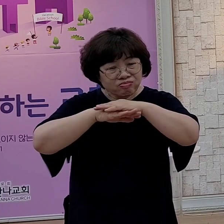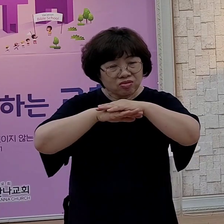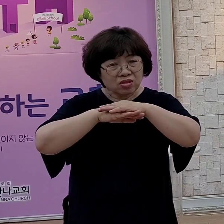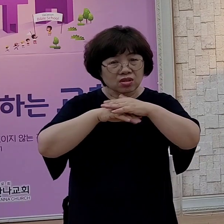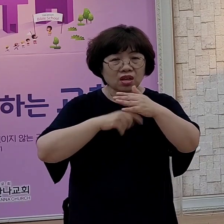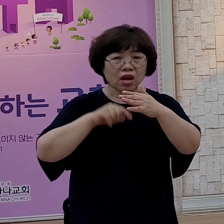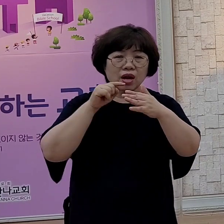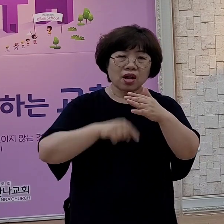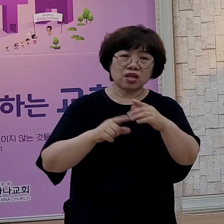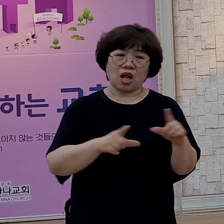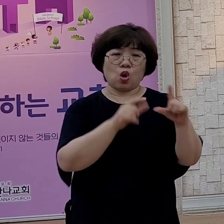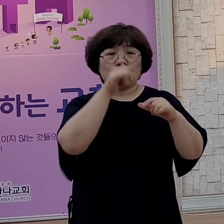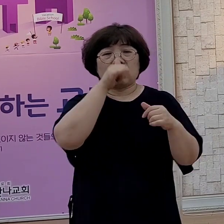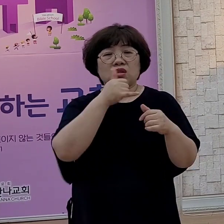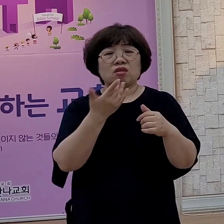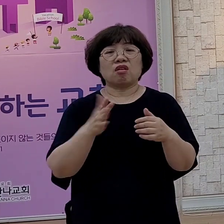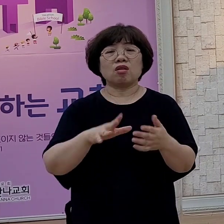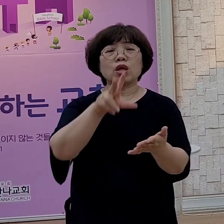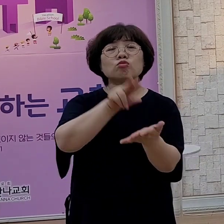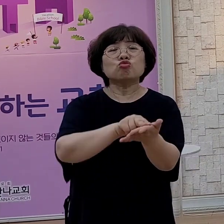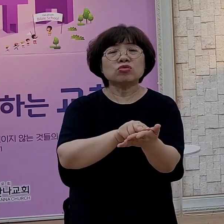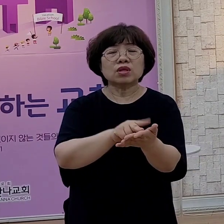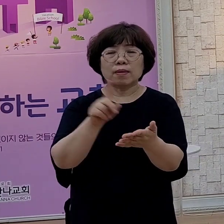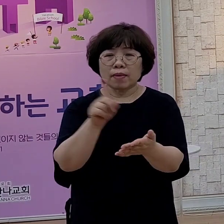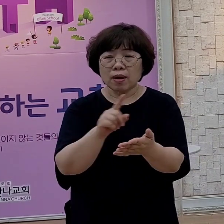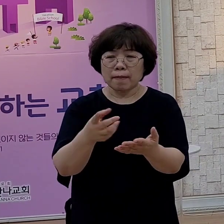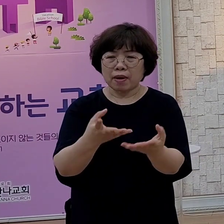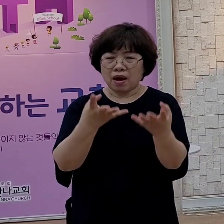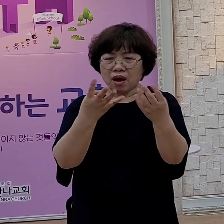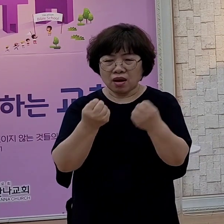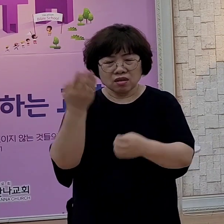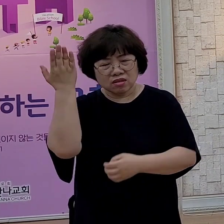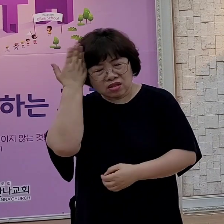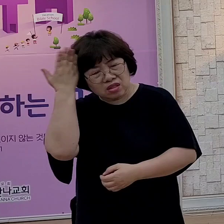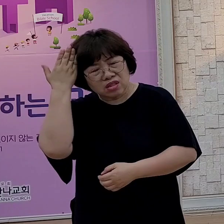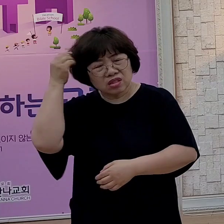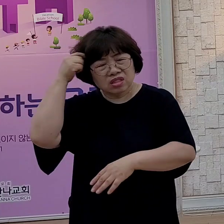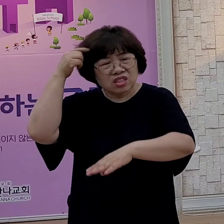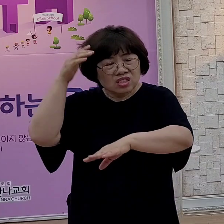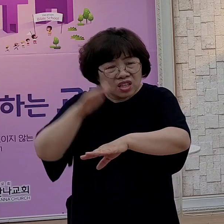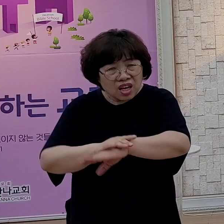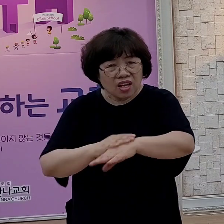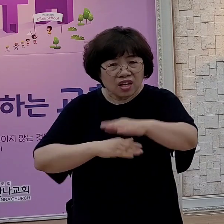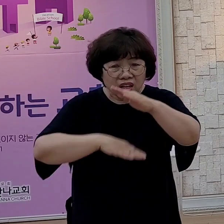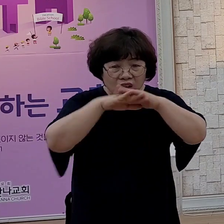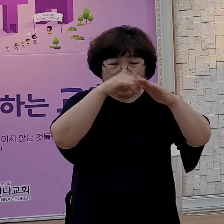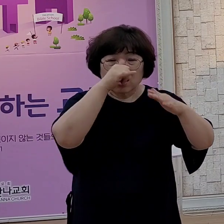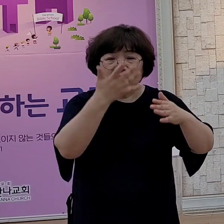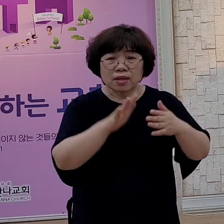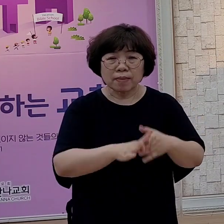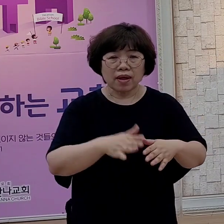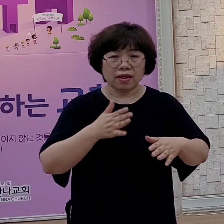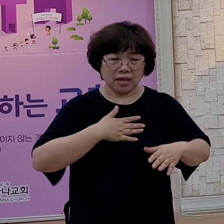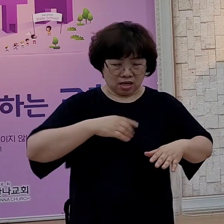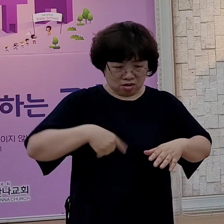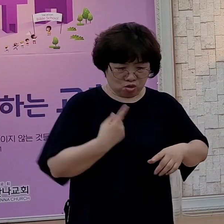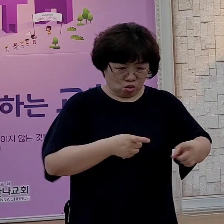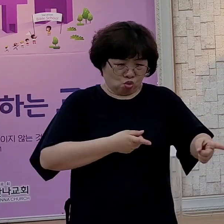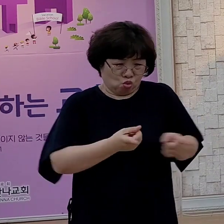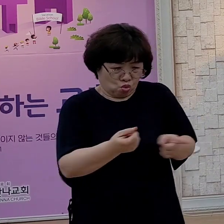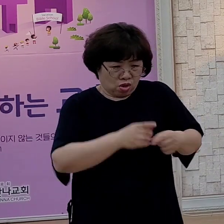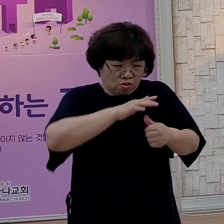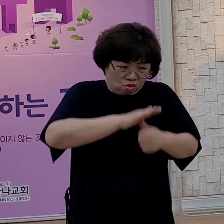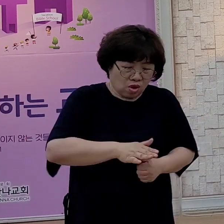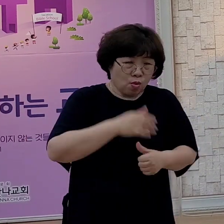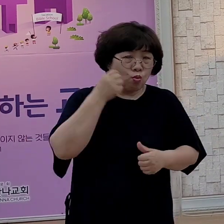그런데 문제는 뭐예요? 그런 엄청난 지식을 가지고 있지만 자기 자신을 제어할 수 없기 때문에